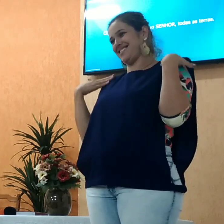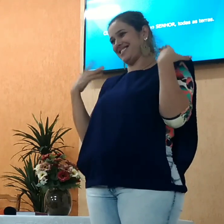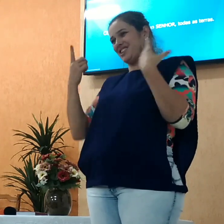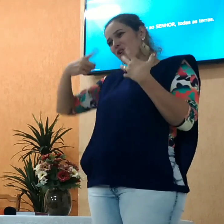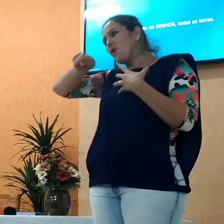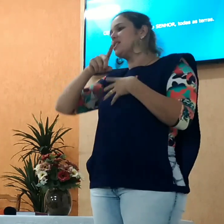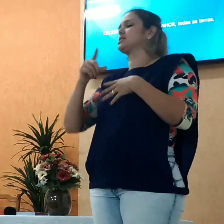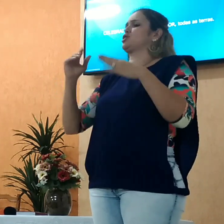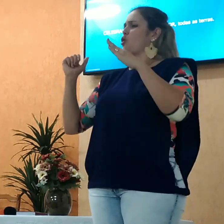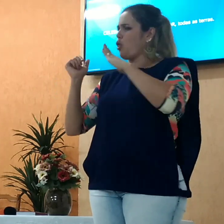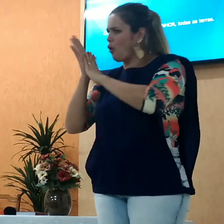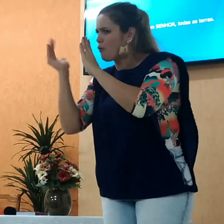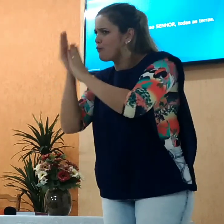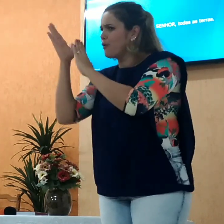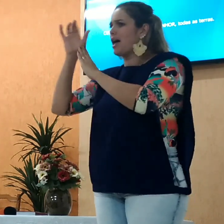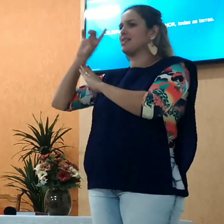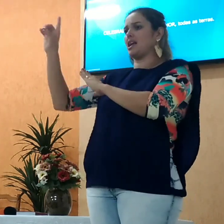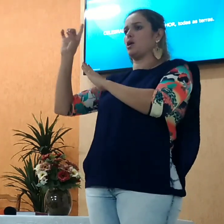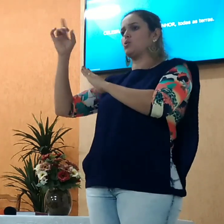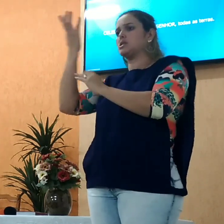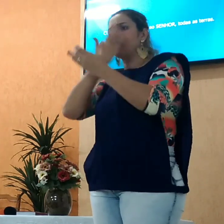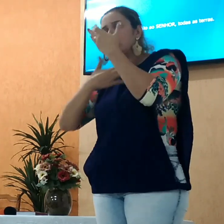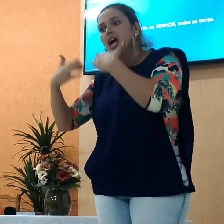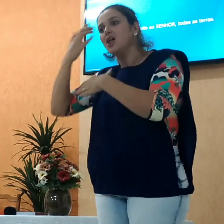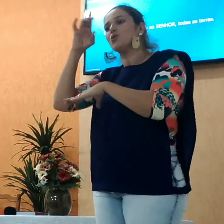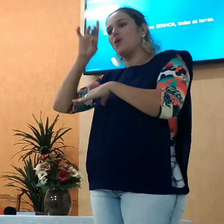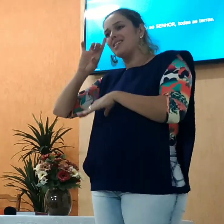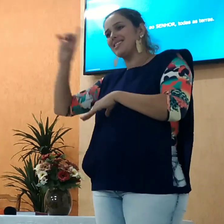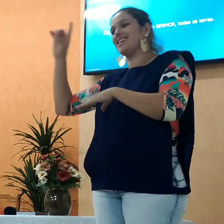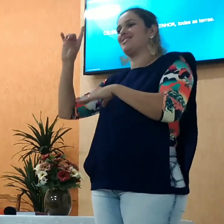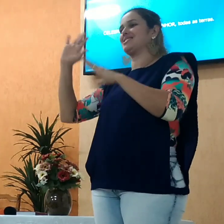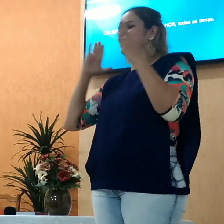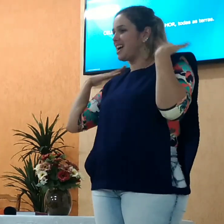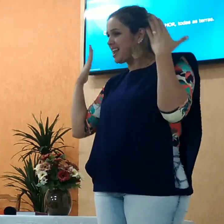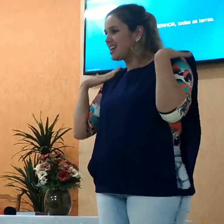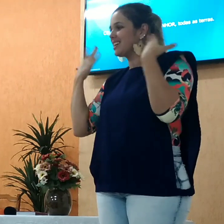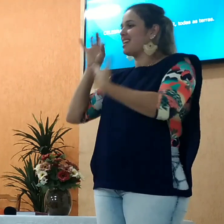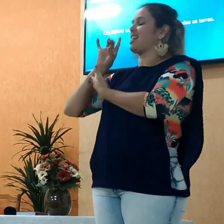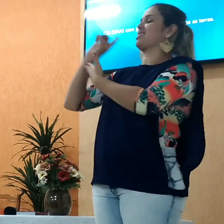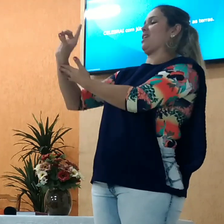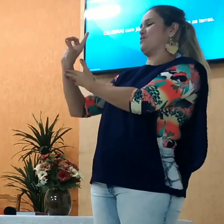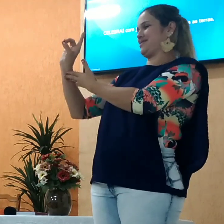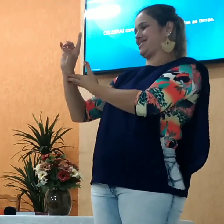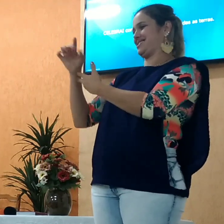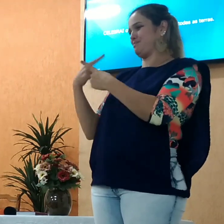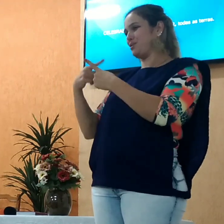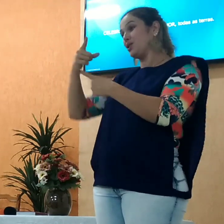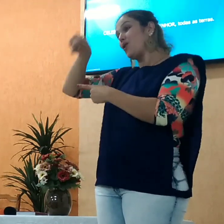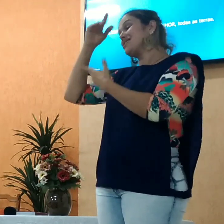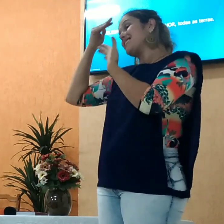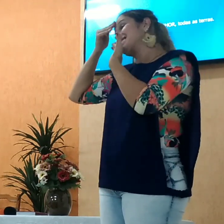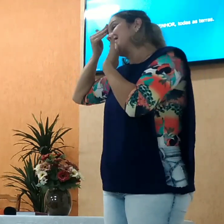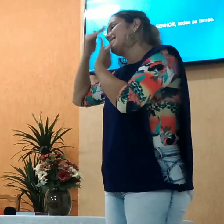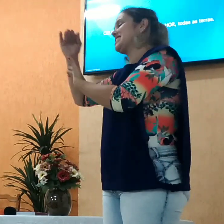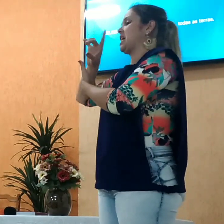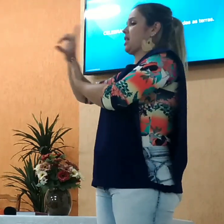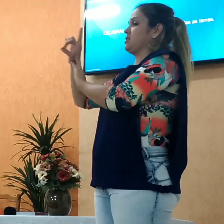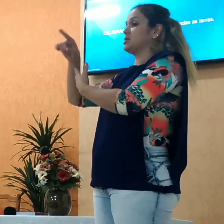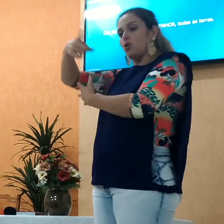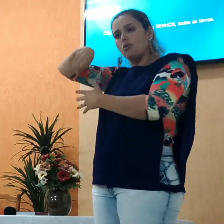seu canto, para oferecer Ele o seu louvor e a sua gratidão. E diz: olha, servir ao Senhor com